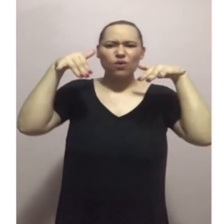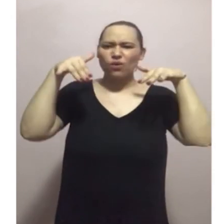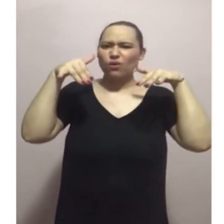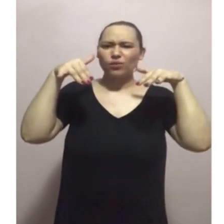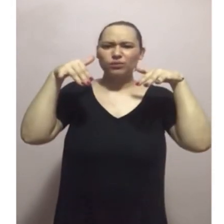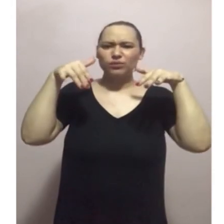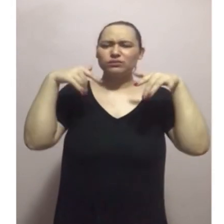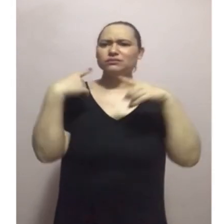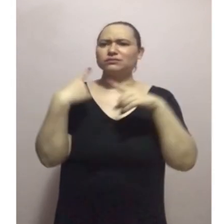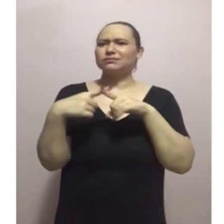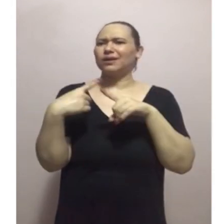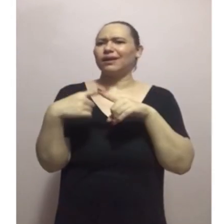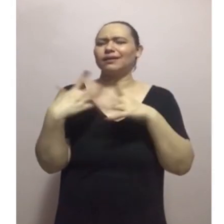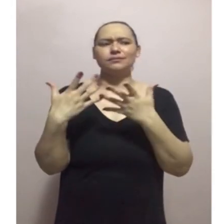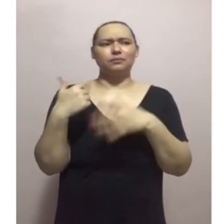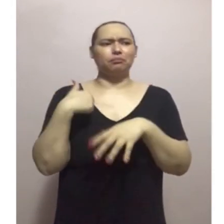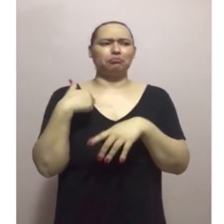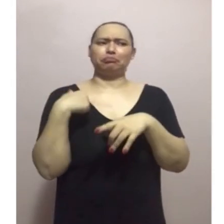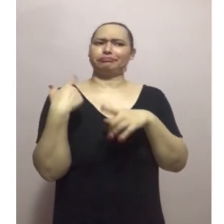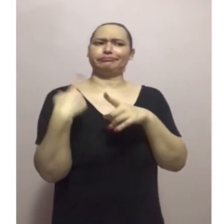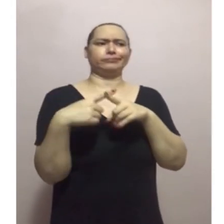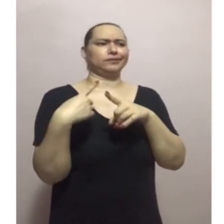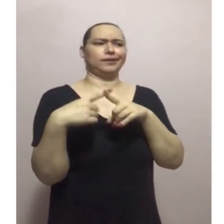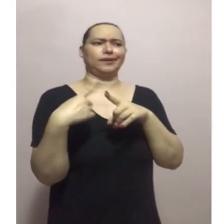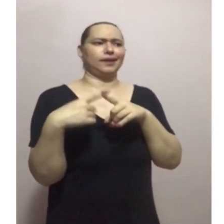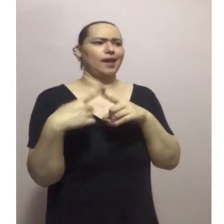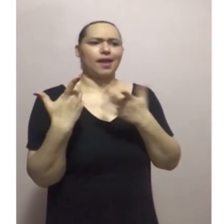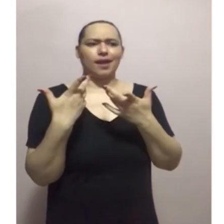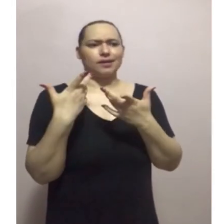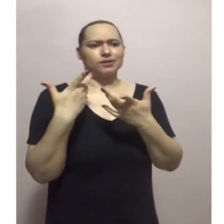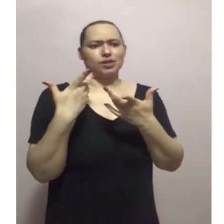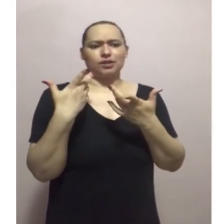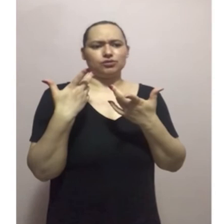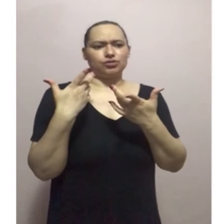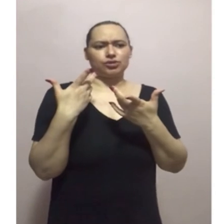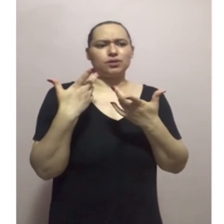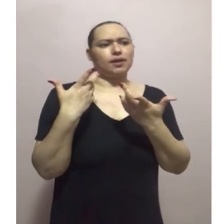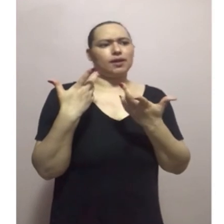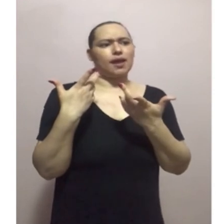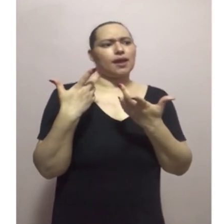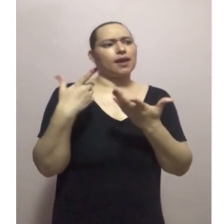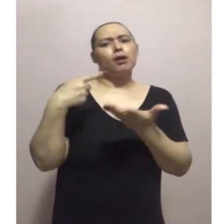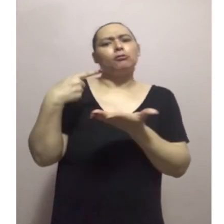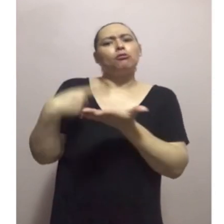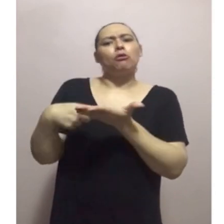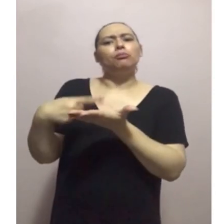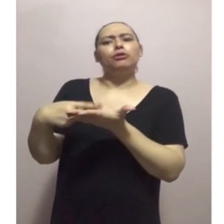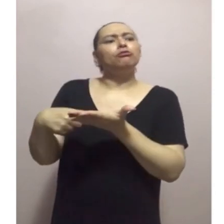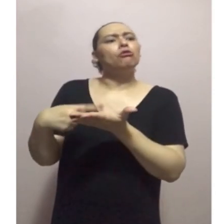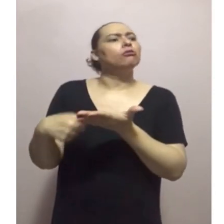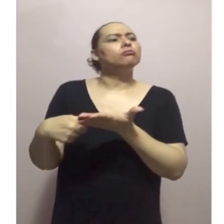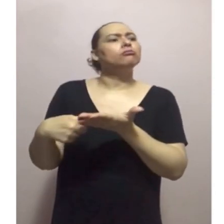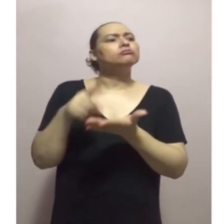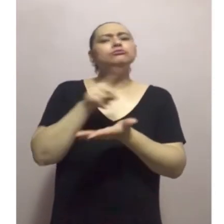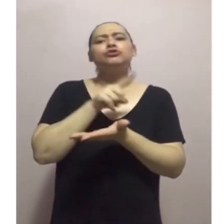colocou público? E eu falava, porque a gente tomou uma decisão de não colocar público. Então, a nossa peça